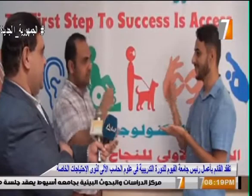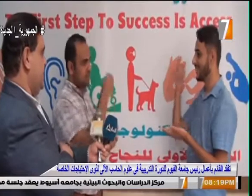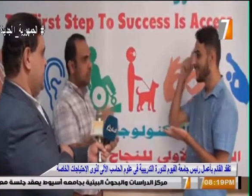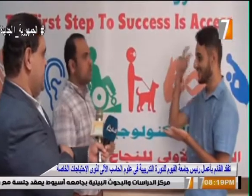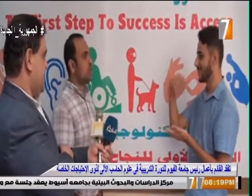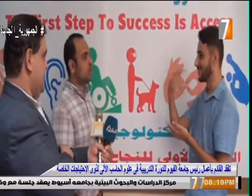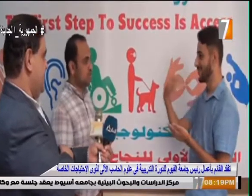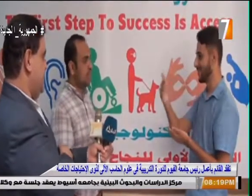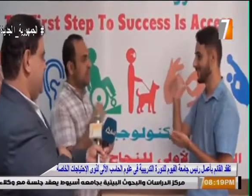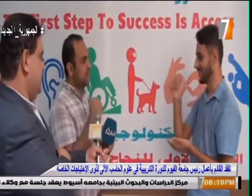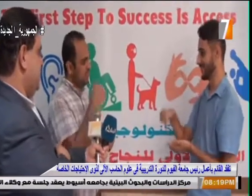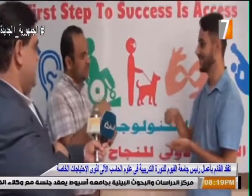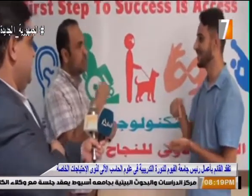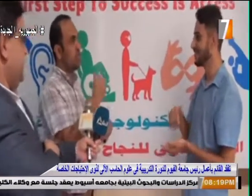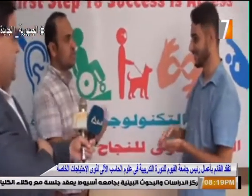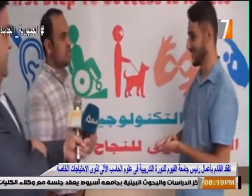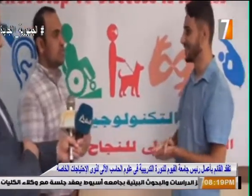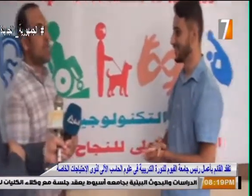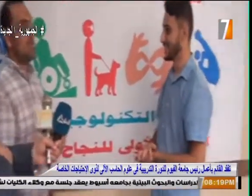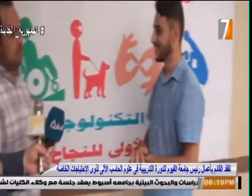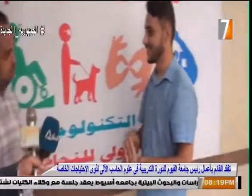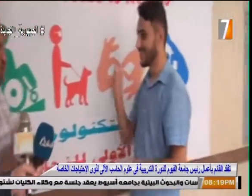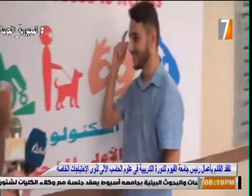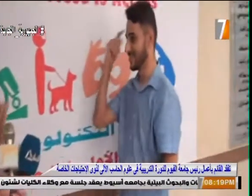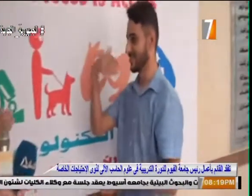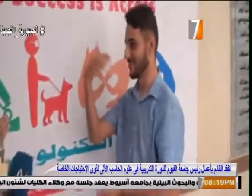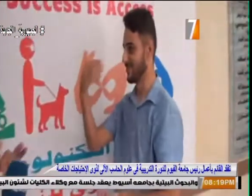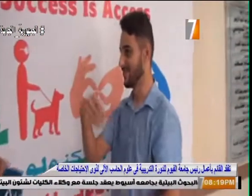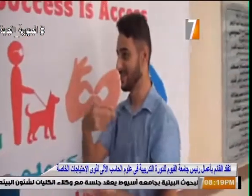الرسم. كنت اتمنى ان انت تتعلم برضه هنا رسم. ان شاء الله ان شاء الله نشوف لك بعد كده